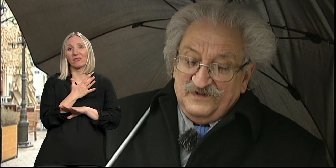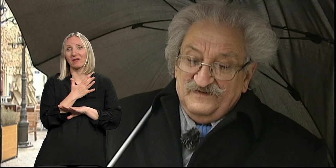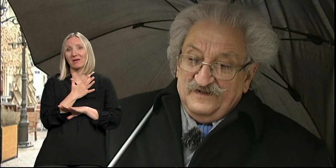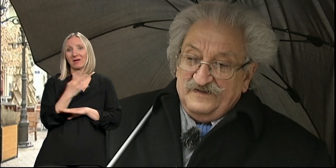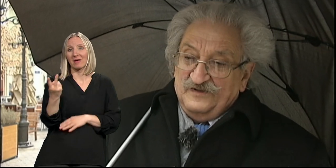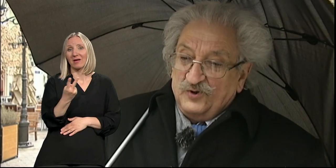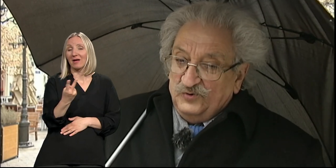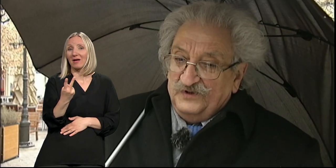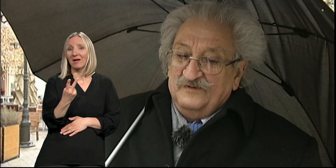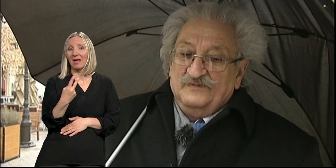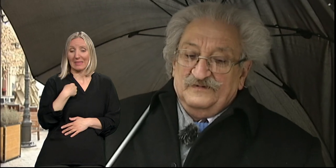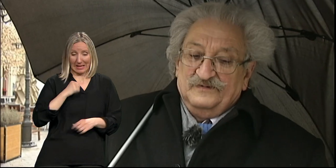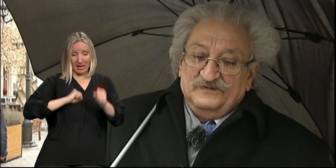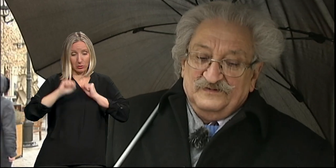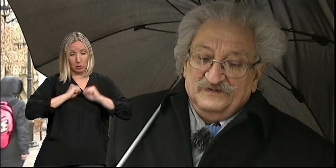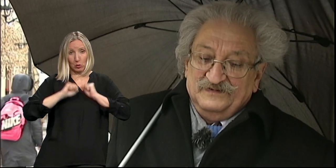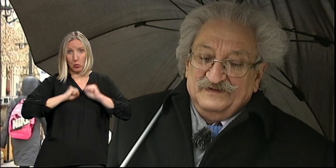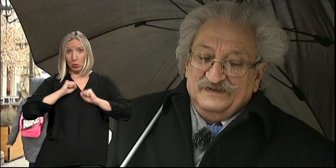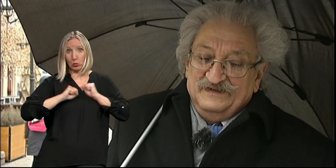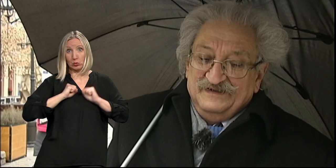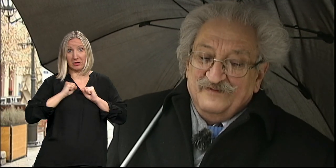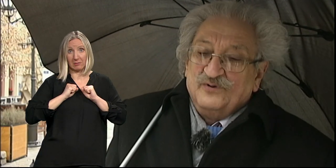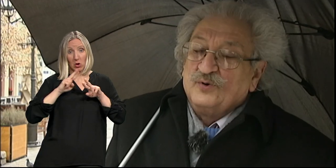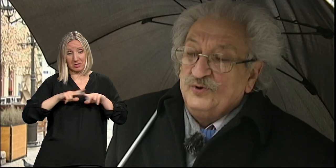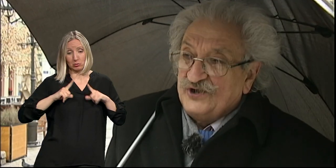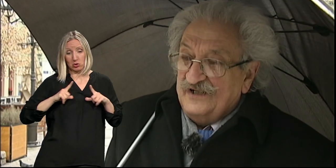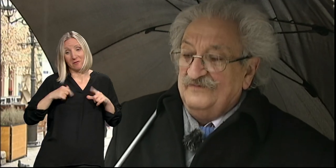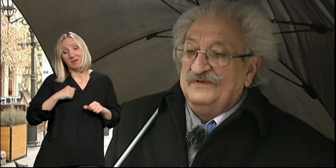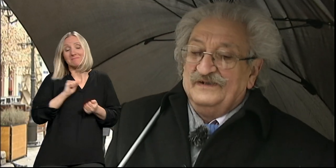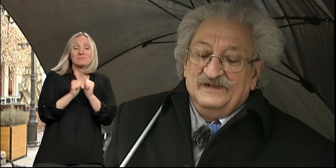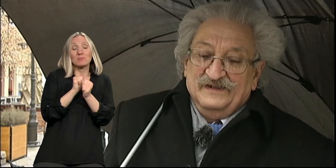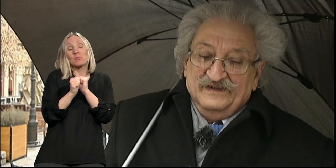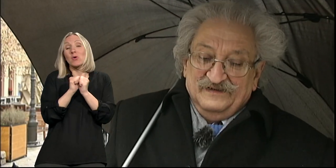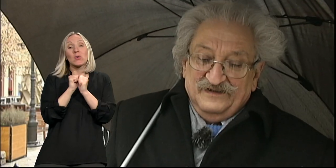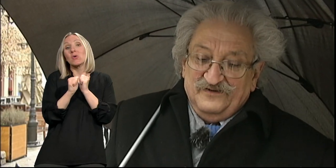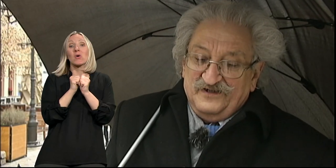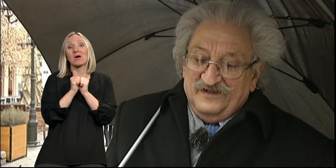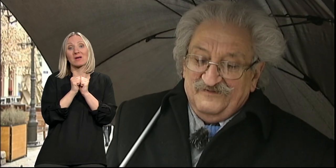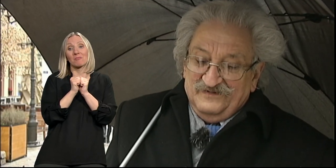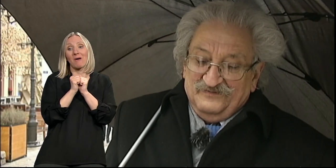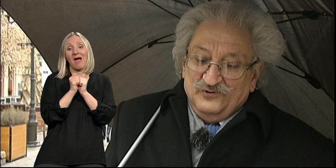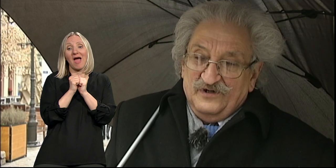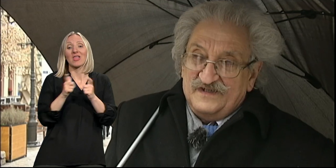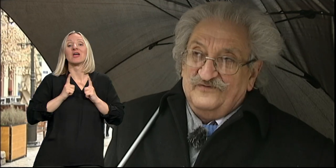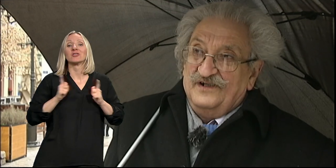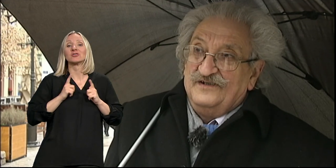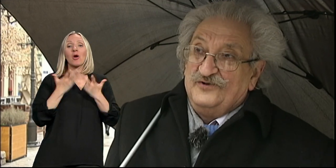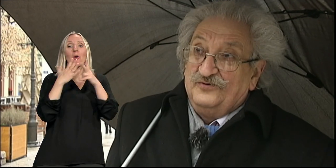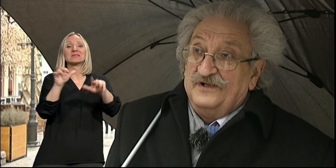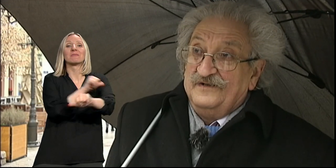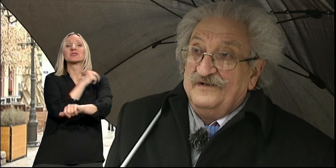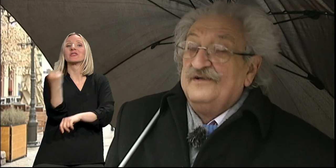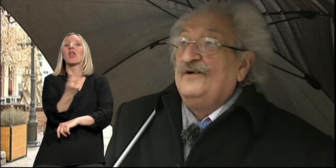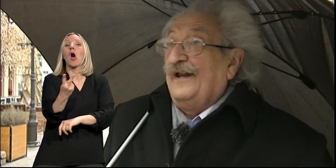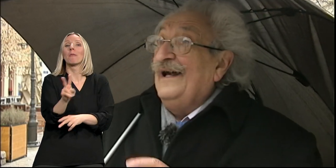Jedan motiv da se trudim, da pokušam da dočekam punoletstvo jedne i